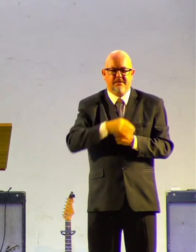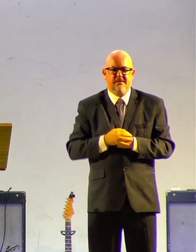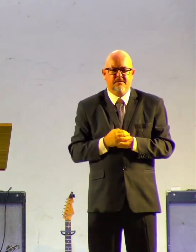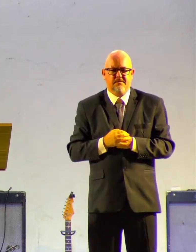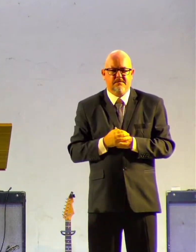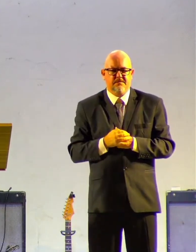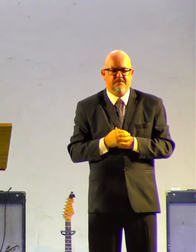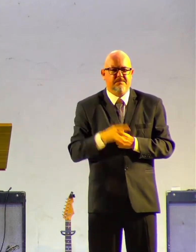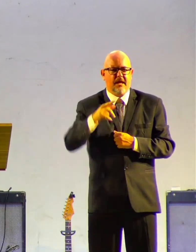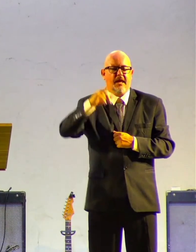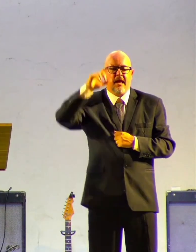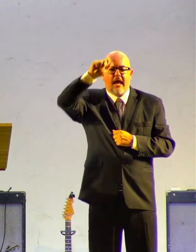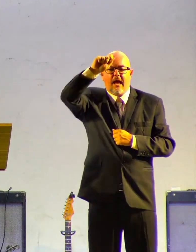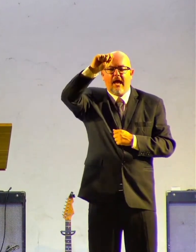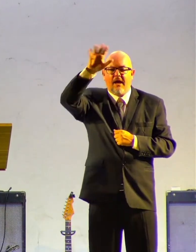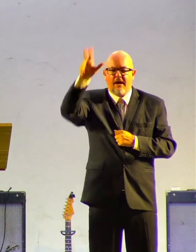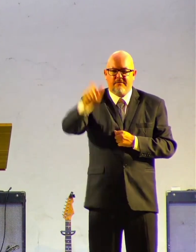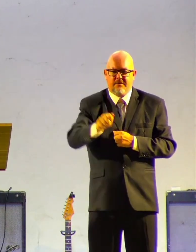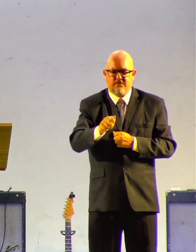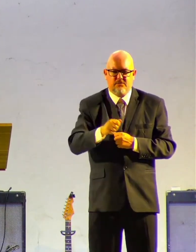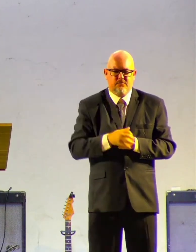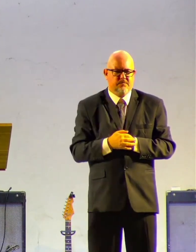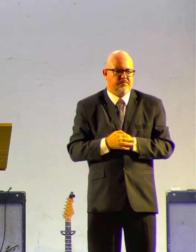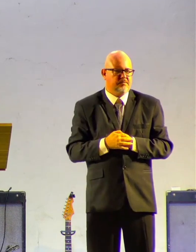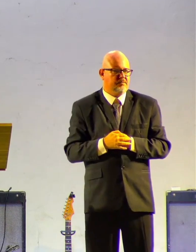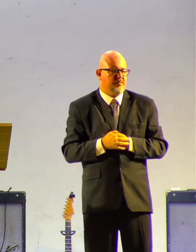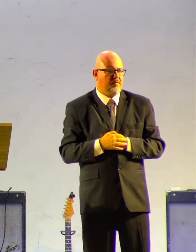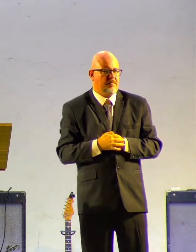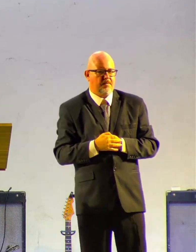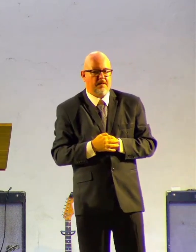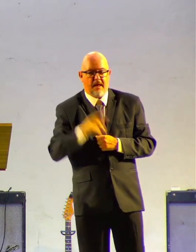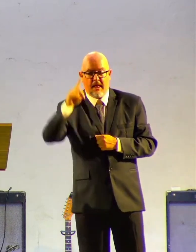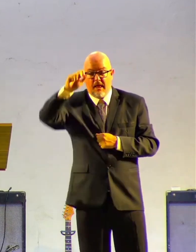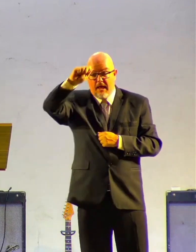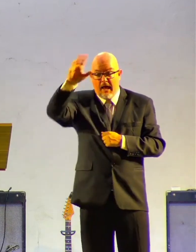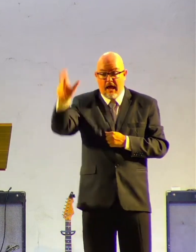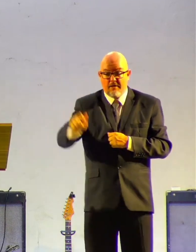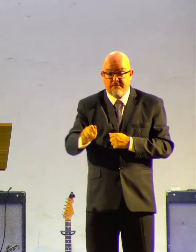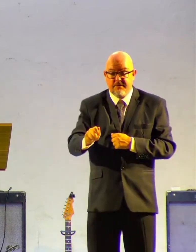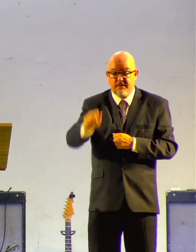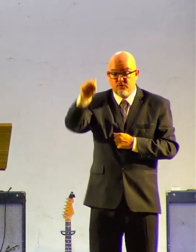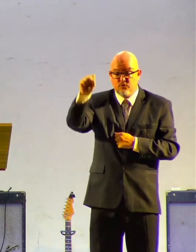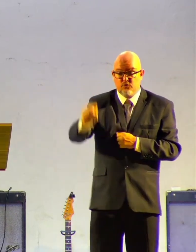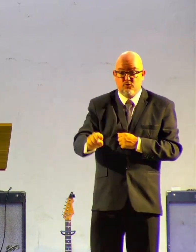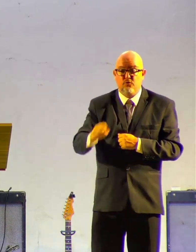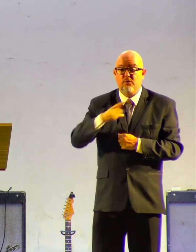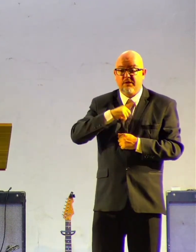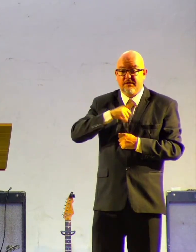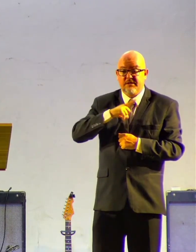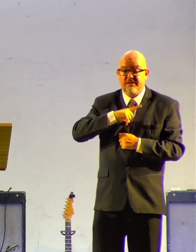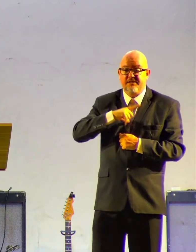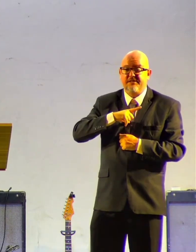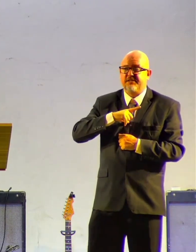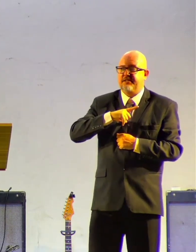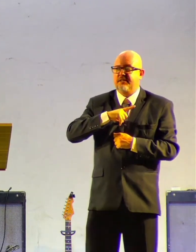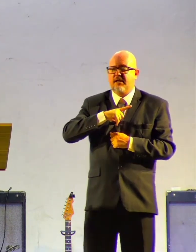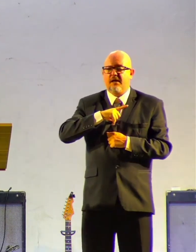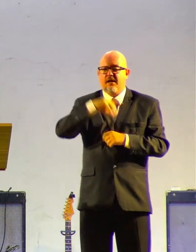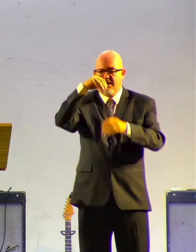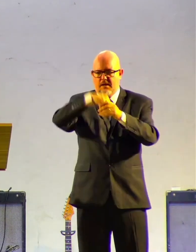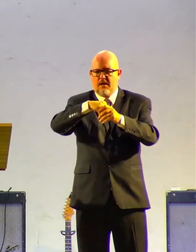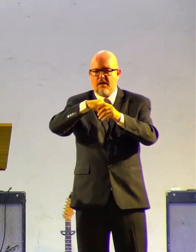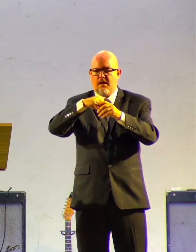Abanto, na África do Sul. Para os irmãos terem uma ideia, ali foi construído um templo,